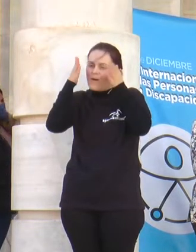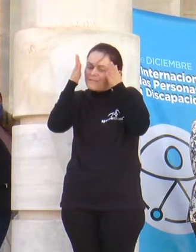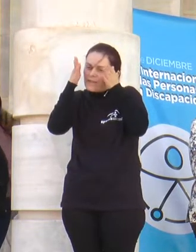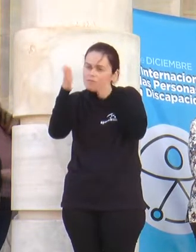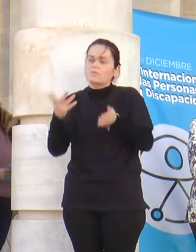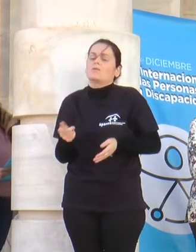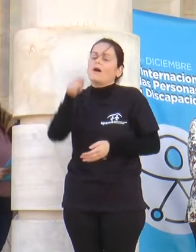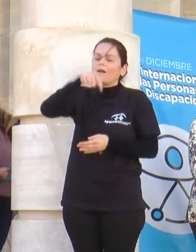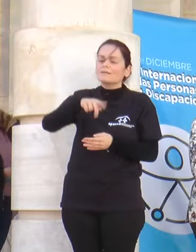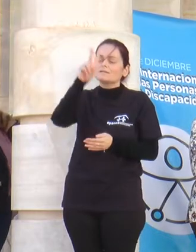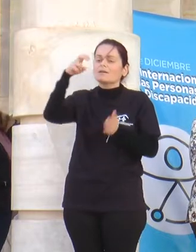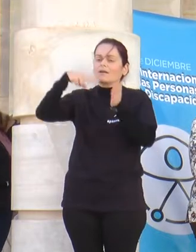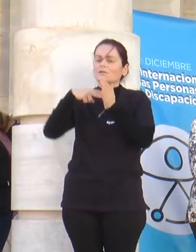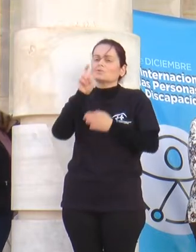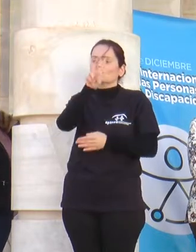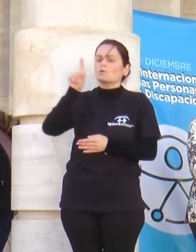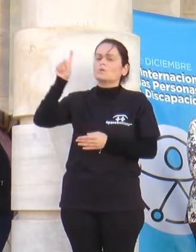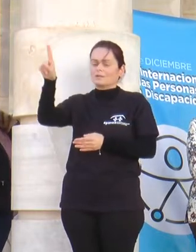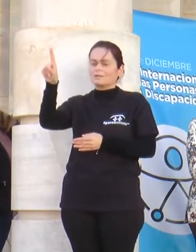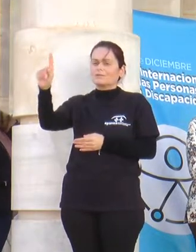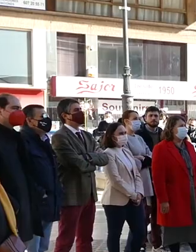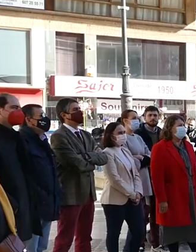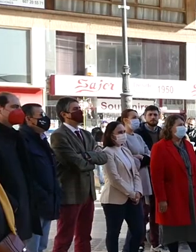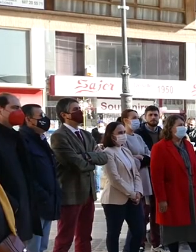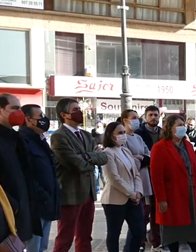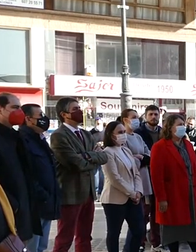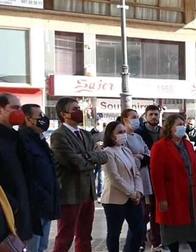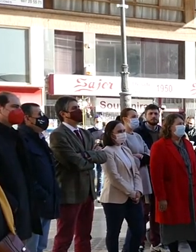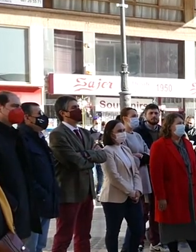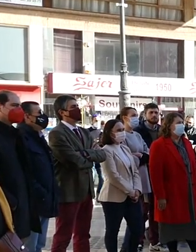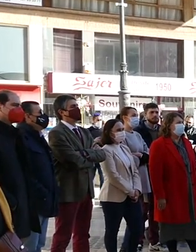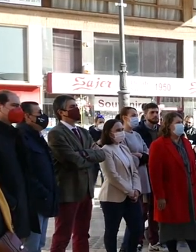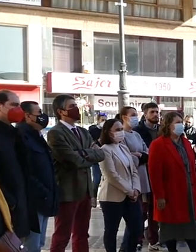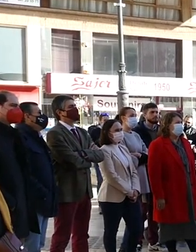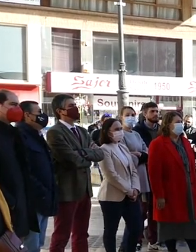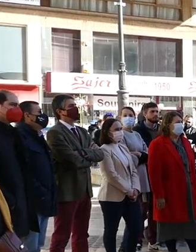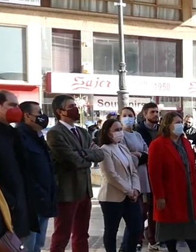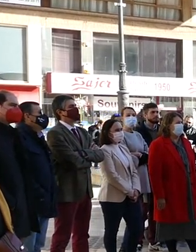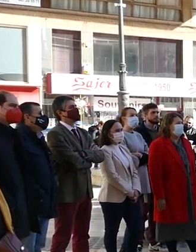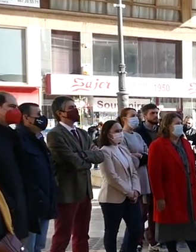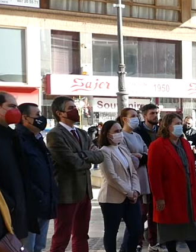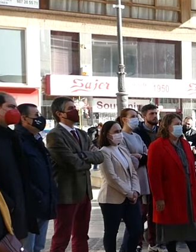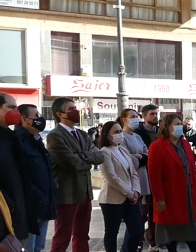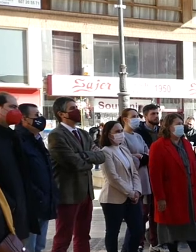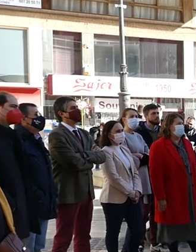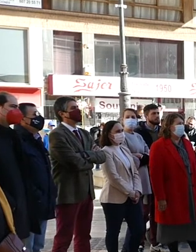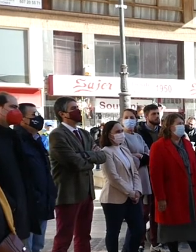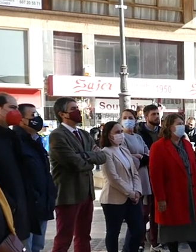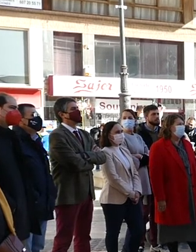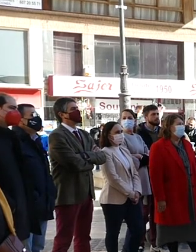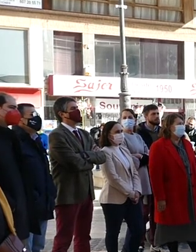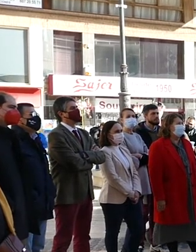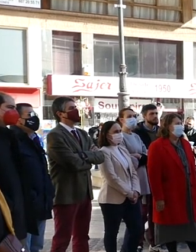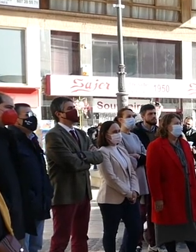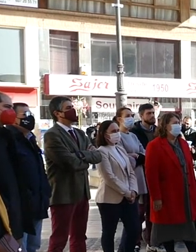a que este 2021 pudiera ser también el impulso de otras actividades que demandabais. Desde la